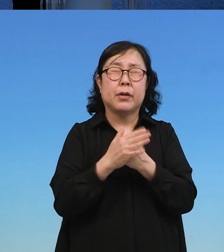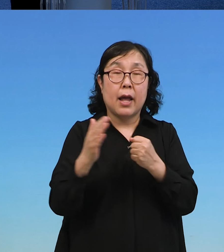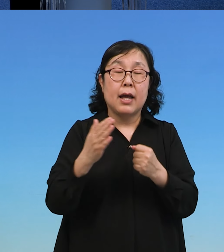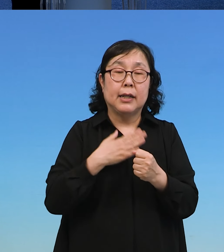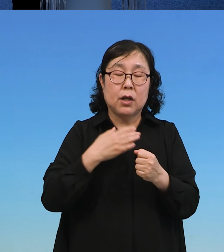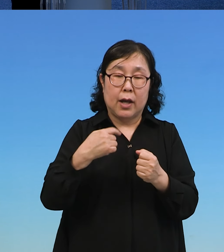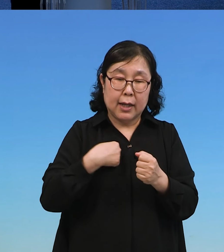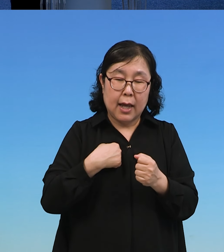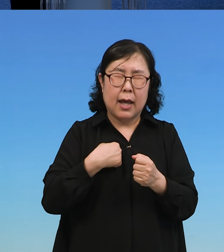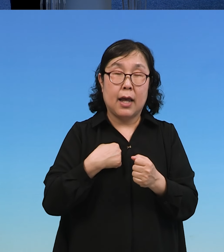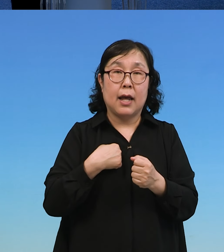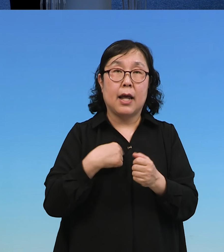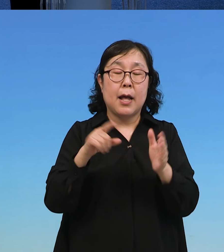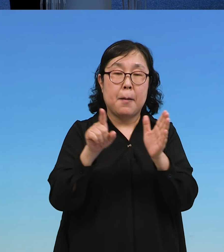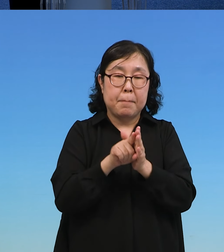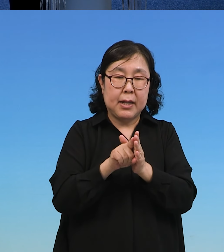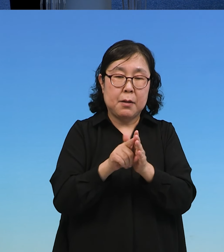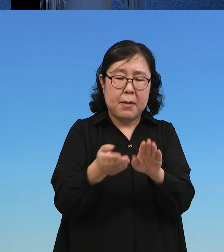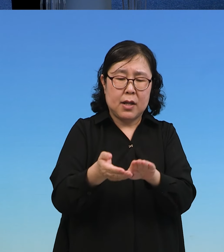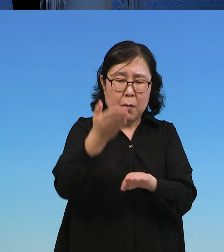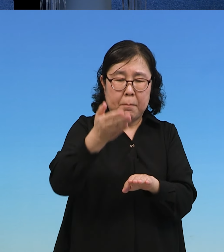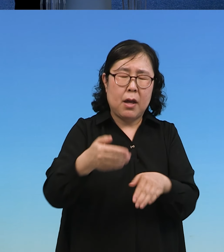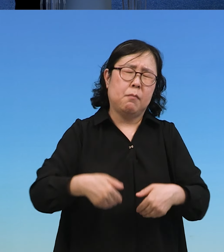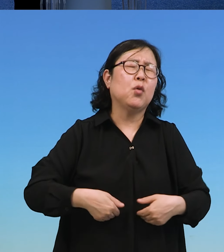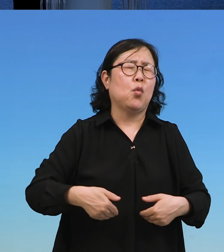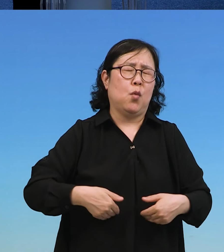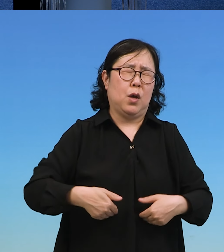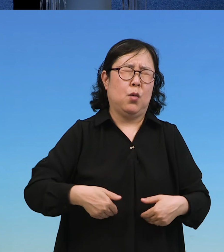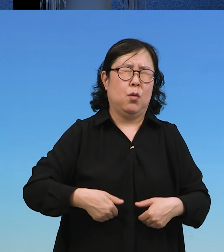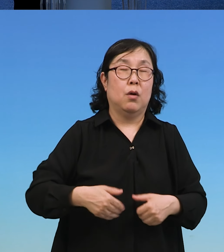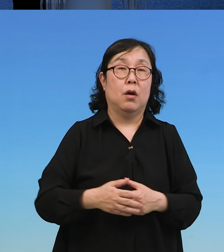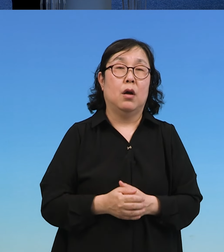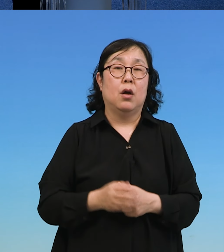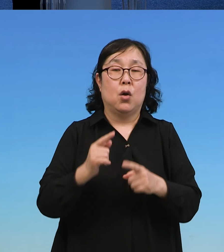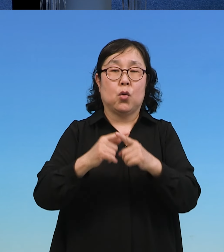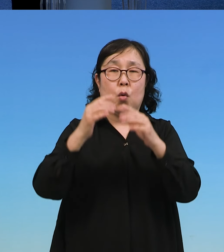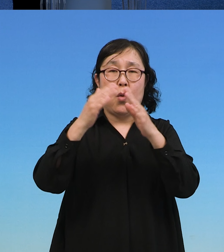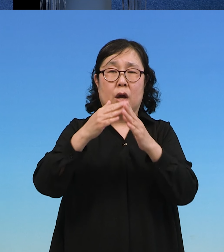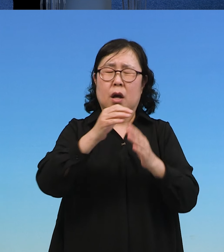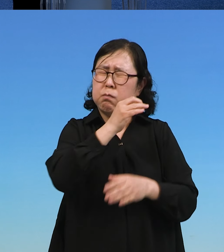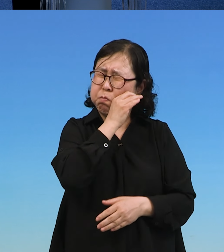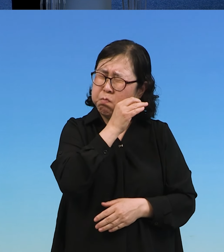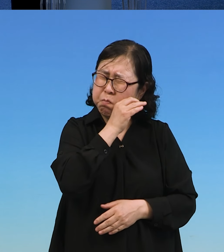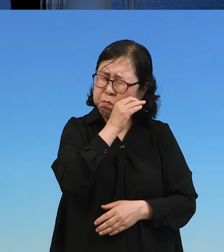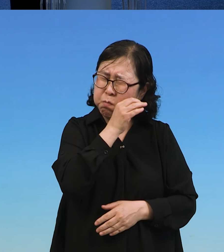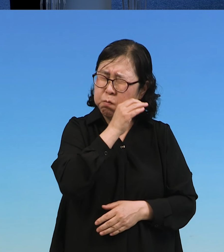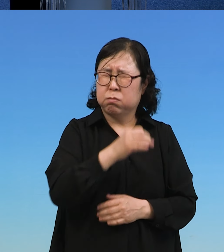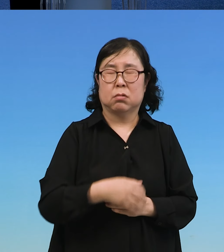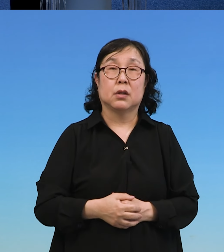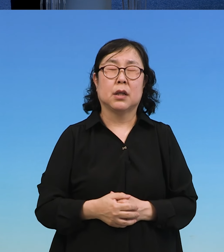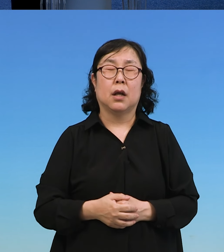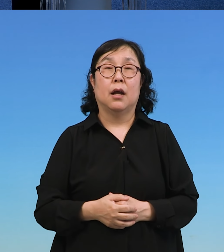그래서 저에게는 믿음의 선배가 필요합니다. 교회가 창피합니다.